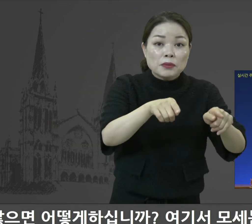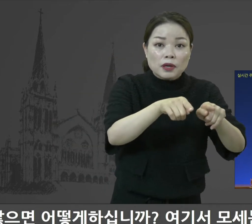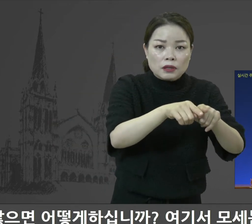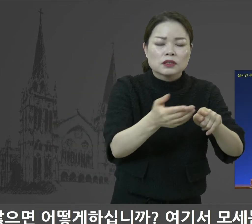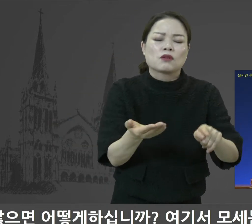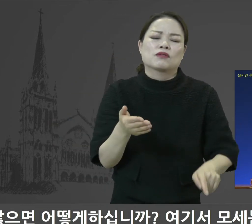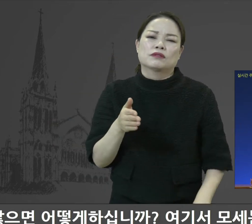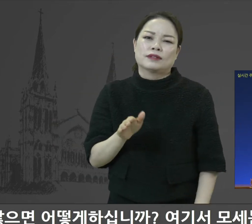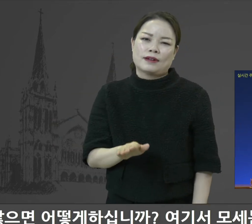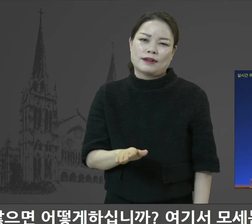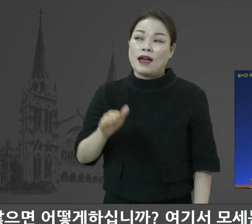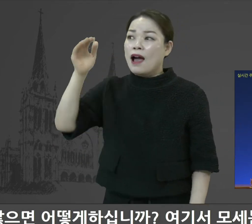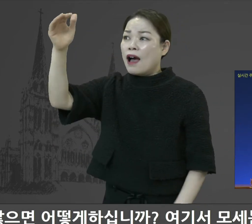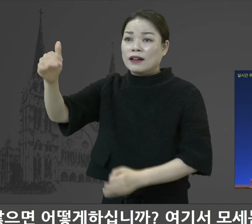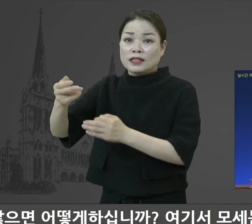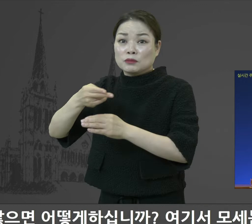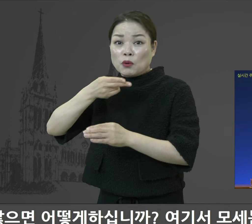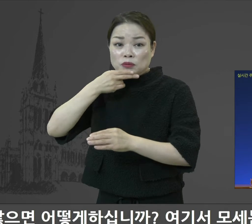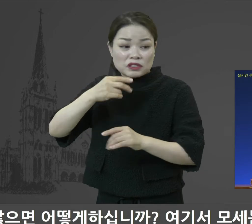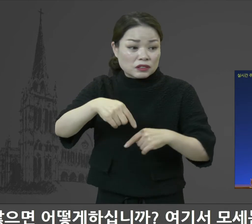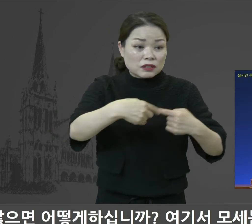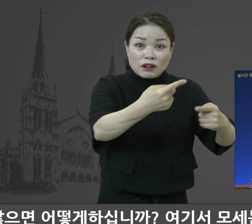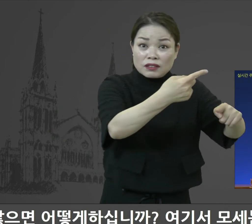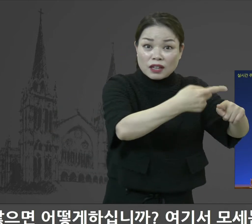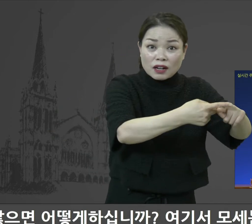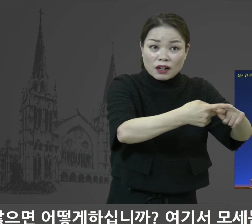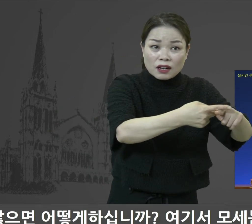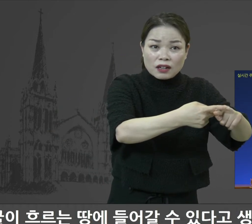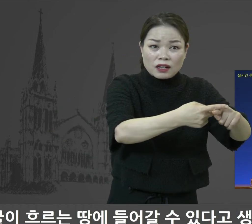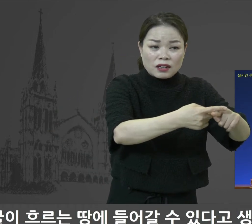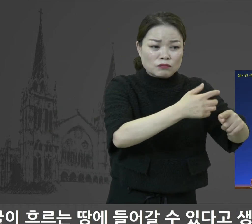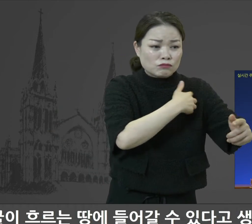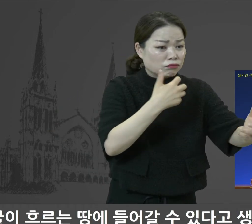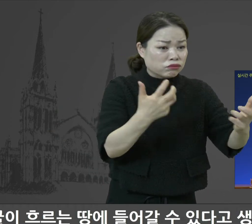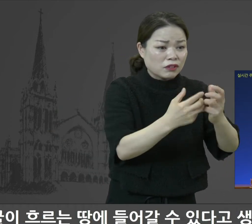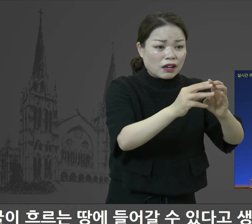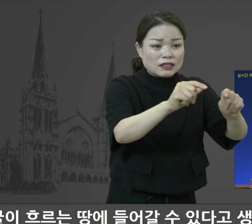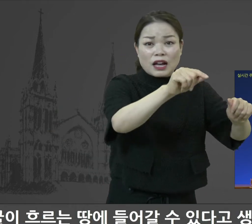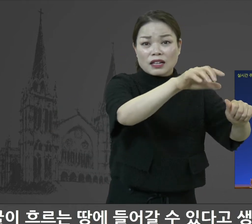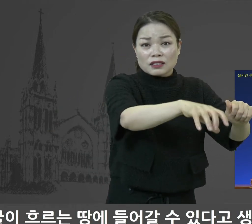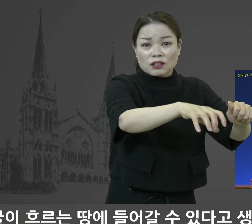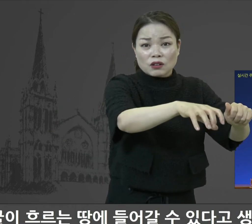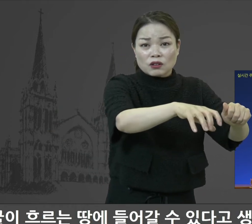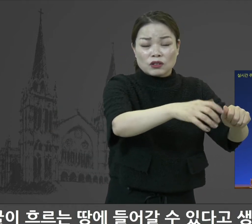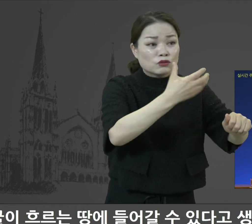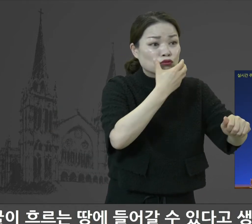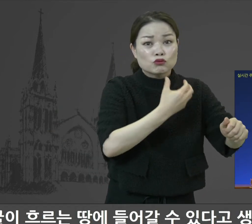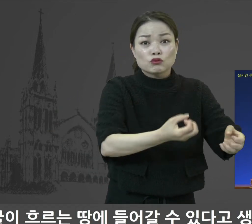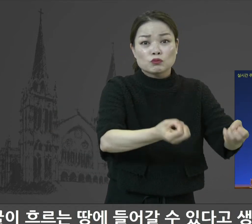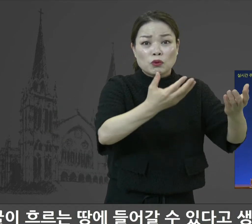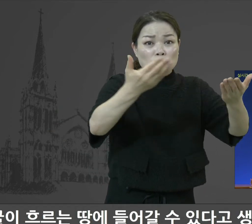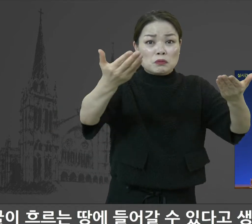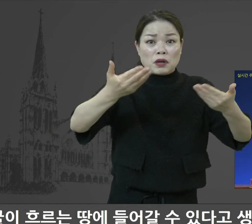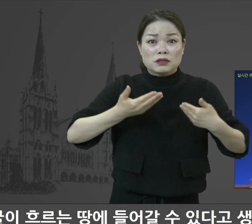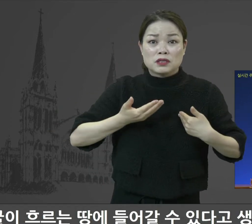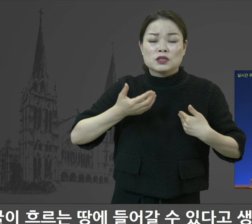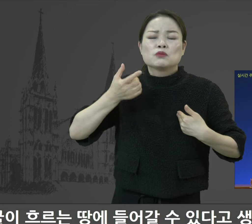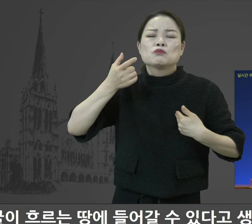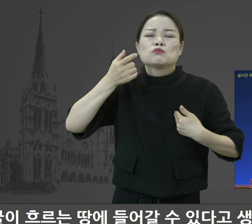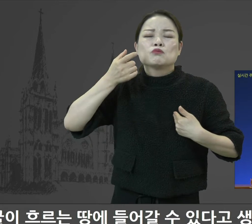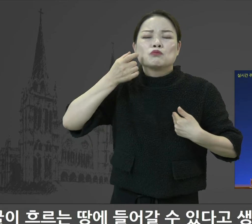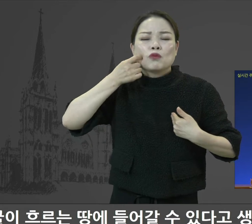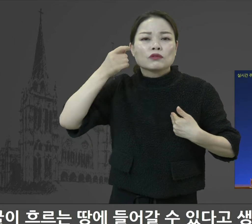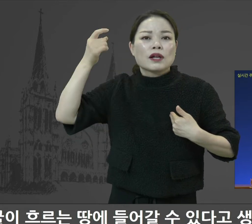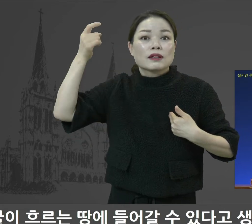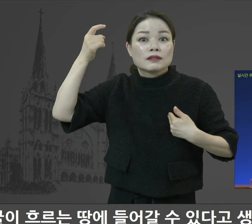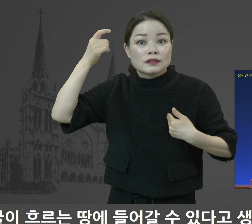그러나 하나님 없이 들어갔다간 젖과 꿀이 흐르는 땅에서 축복을 받지 못할